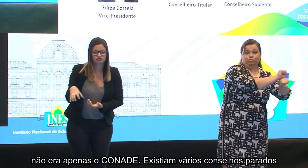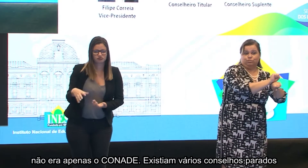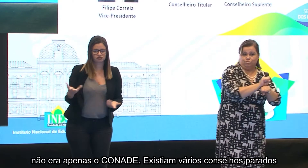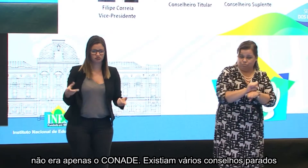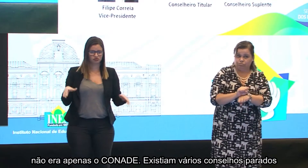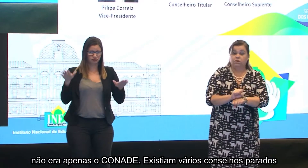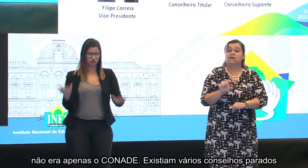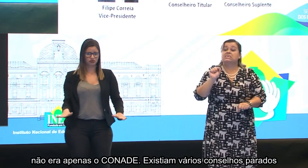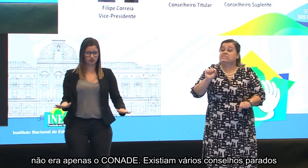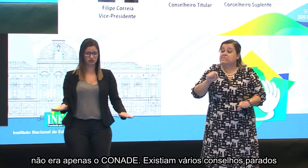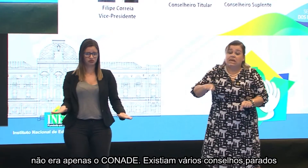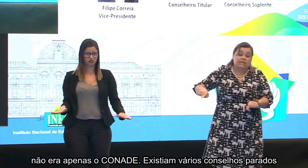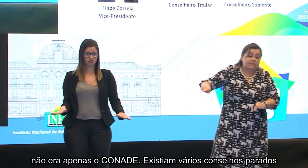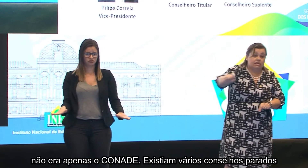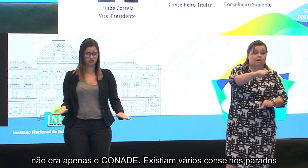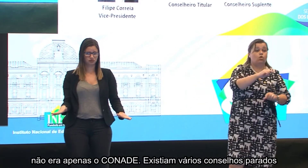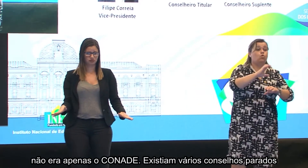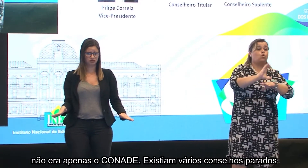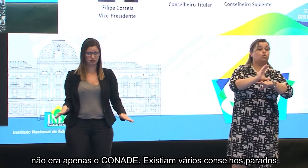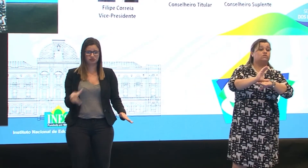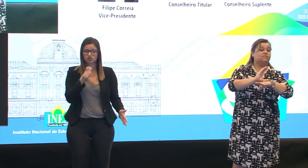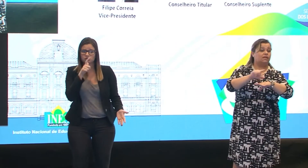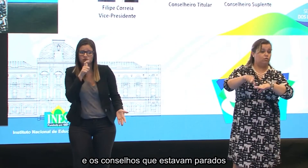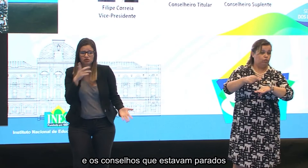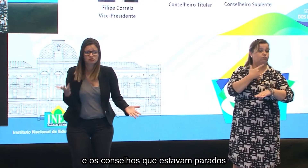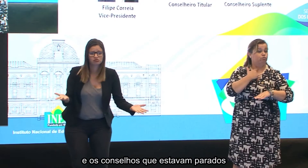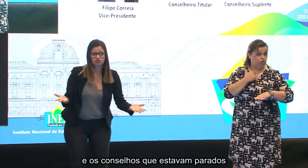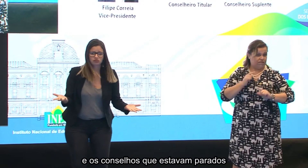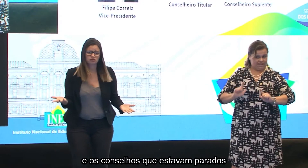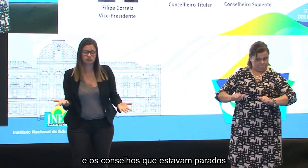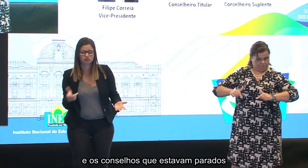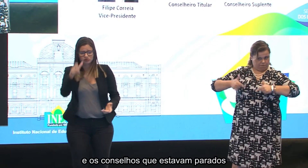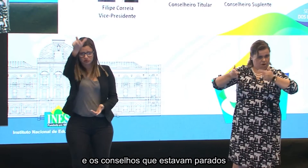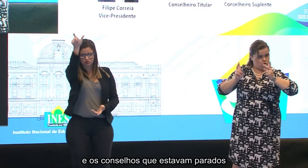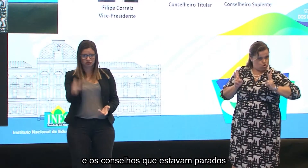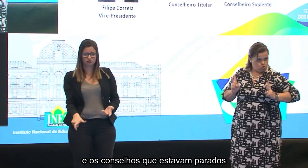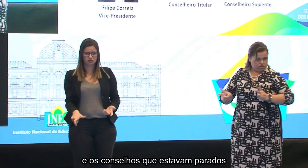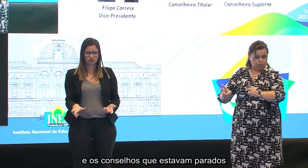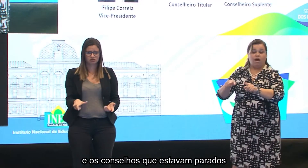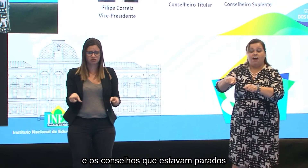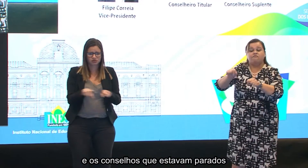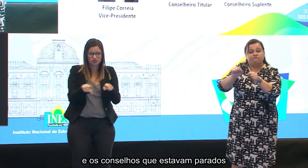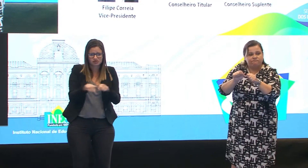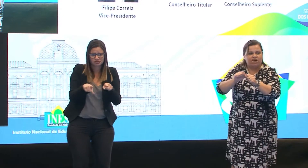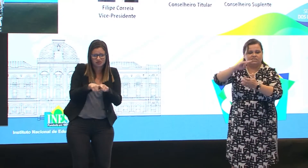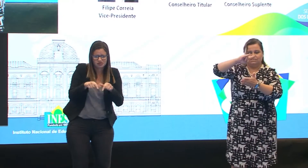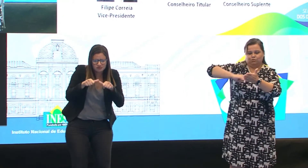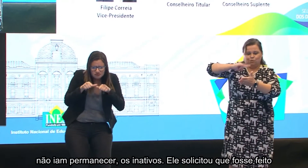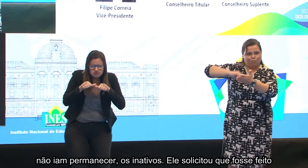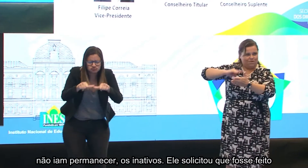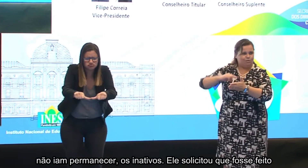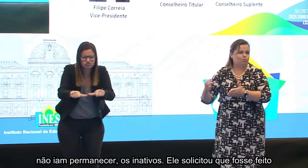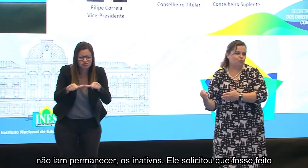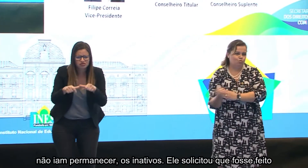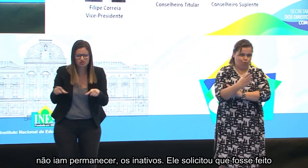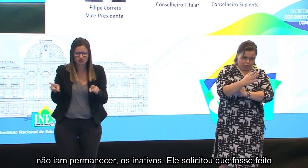E existiam vários conselhos parados. E os conselhos que estavam parados não iam permanecer,